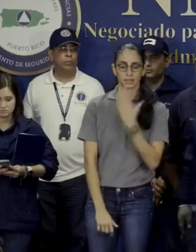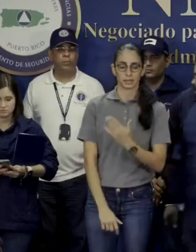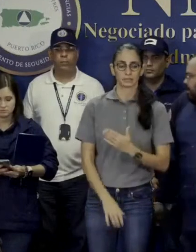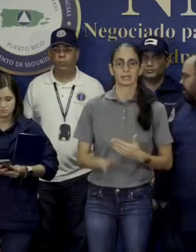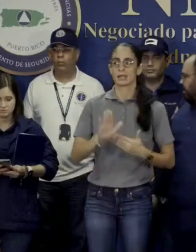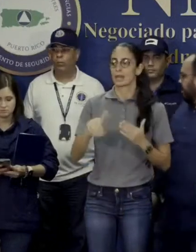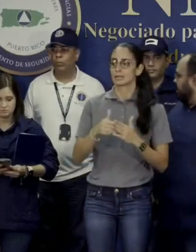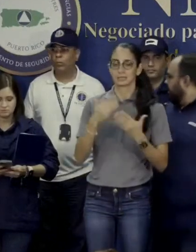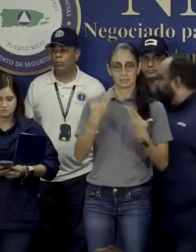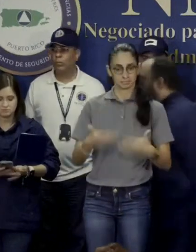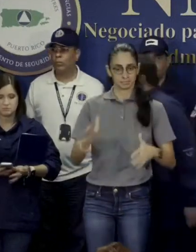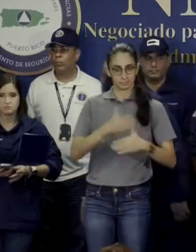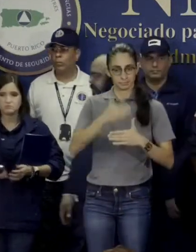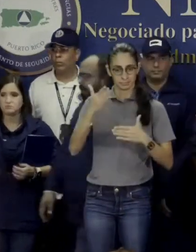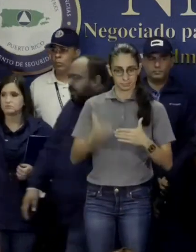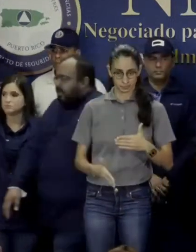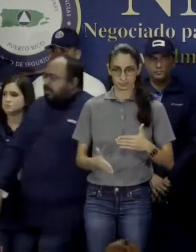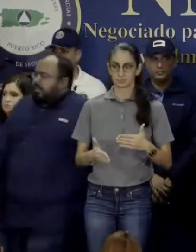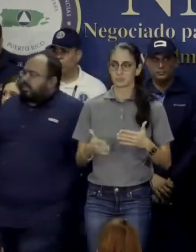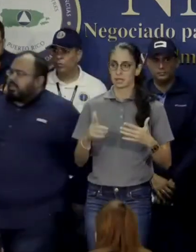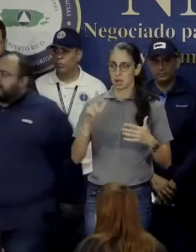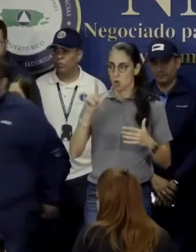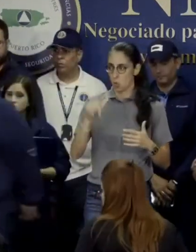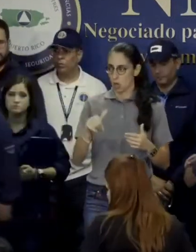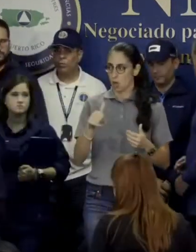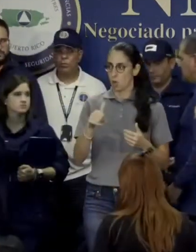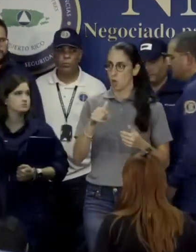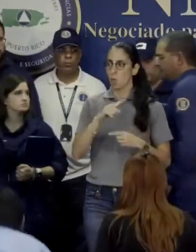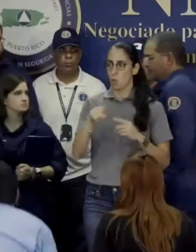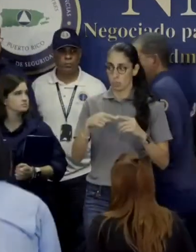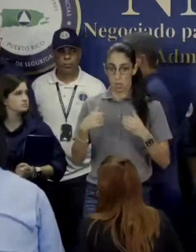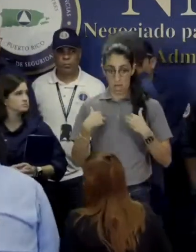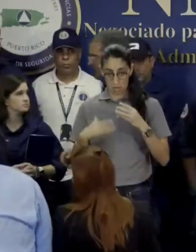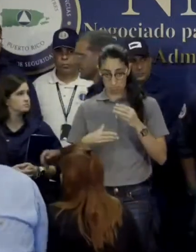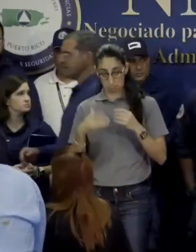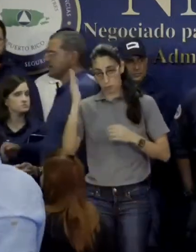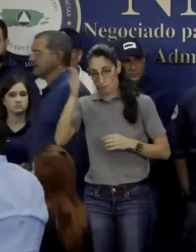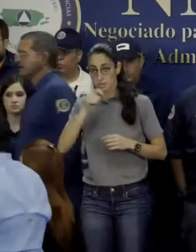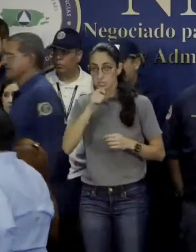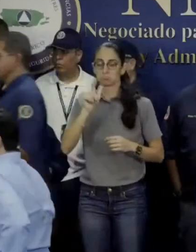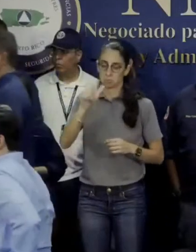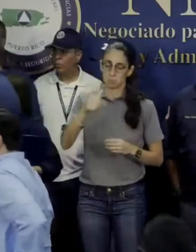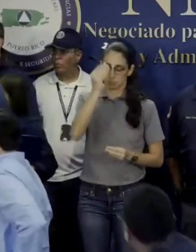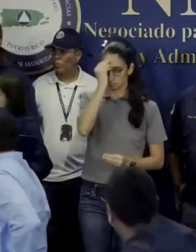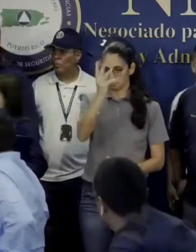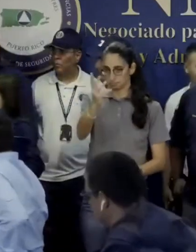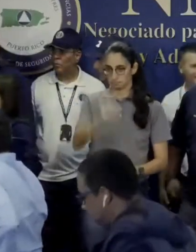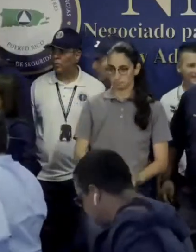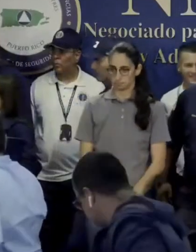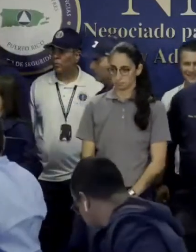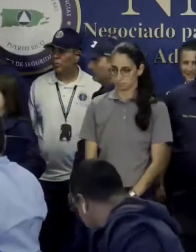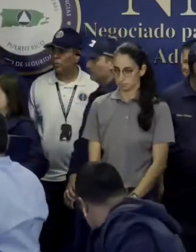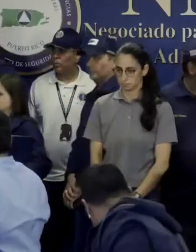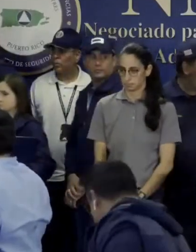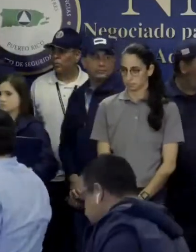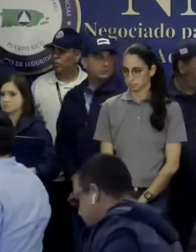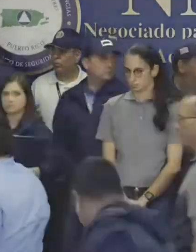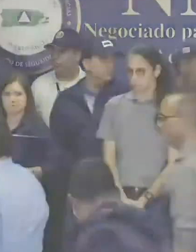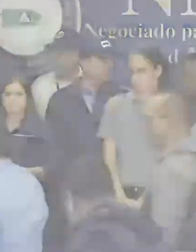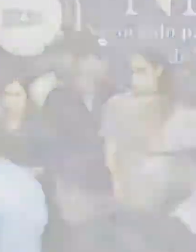Gracias a todos. Culminamos. Obviamente les vamos a dejar saber cualquier información adicional en torno a recorridos o si hay alguna nueva actualización más